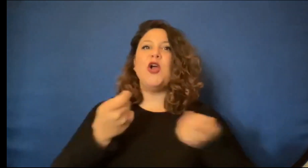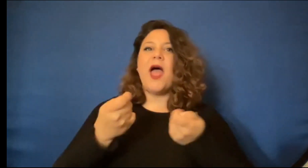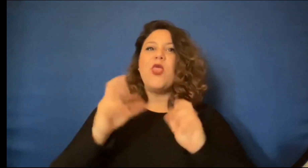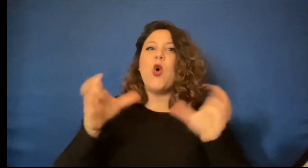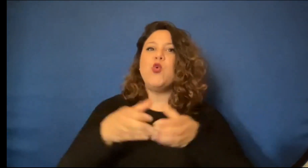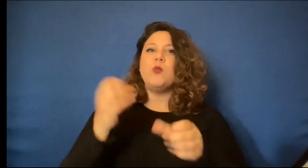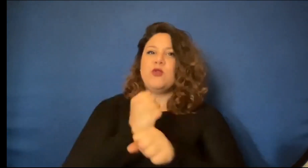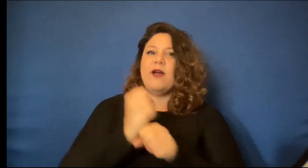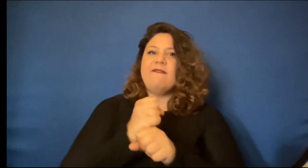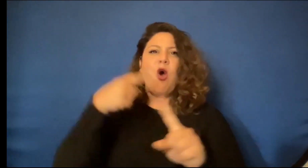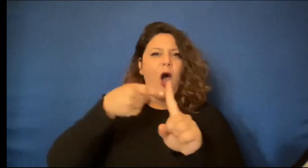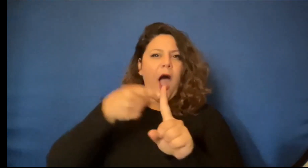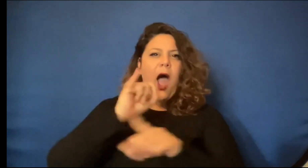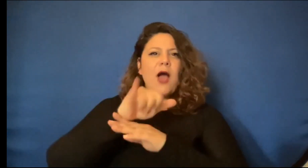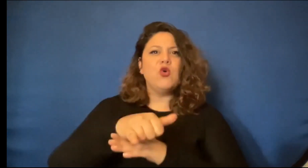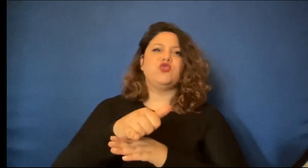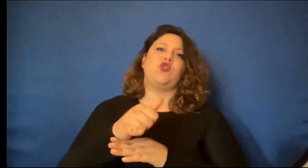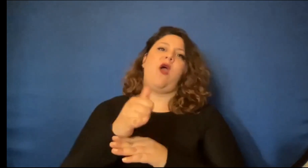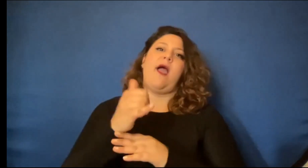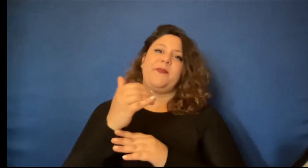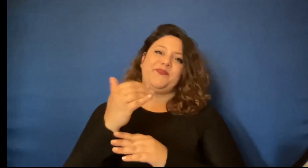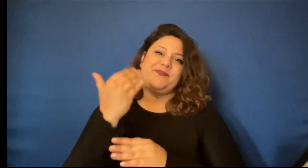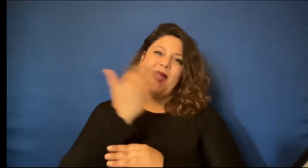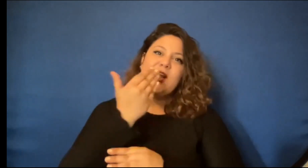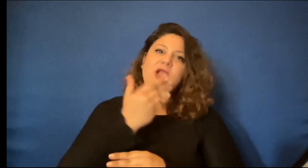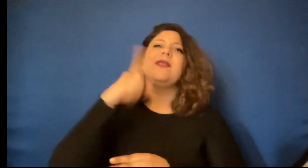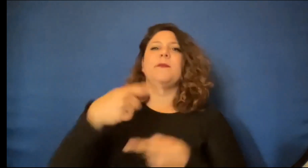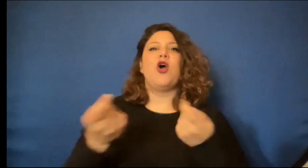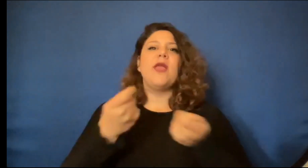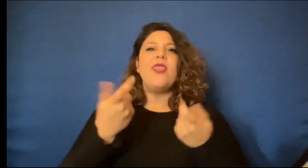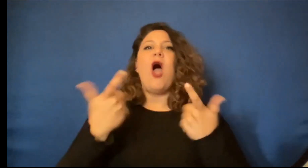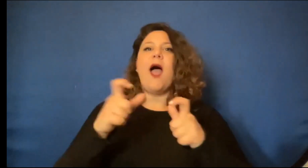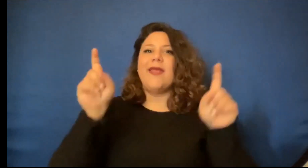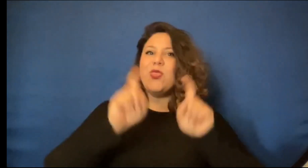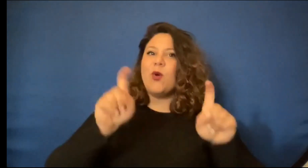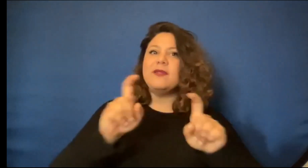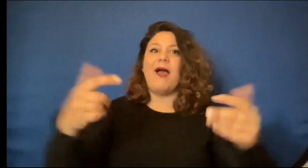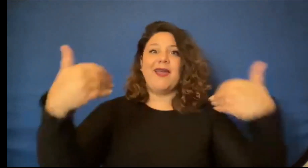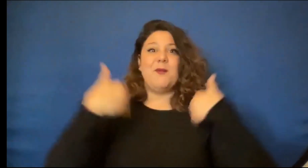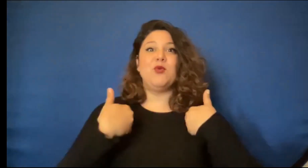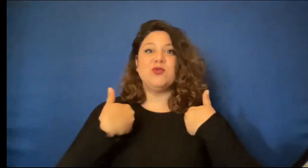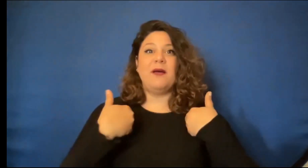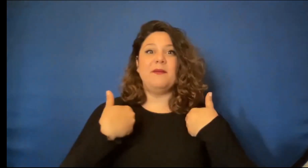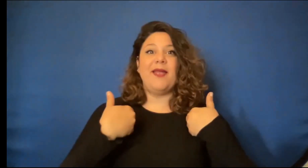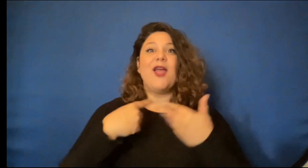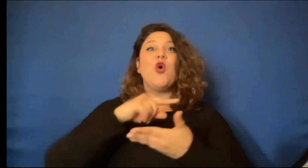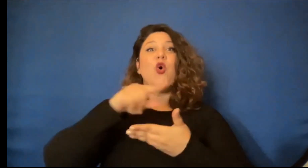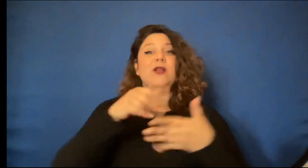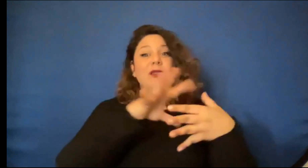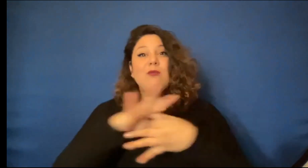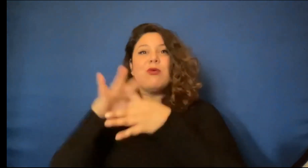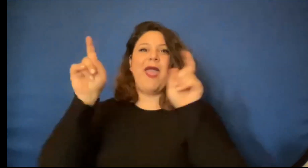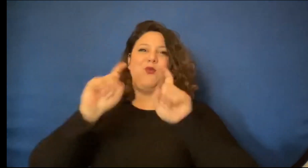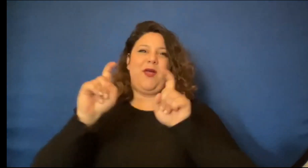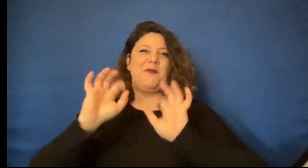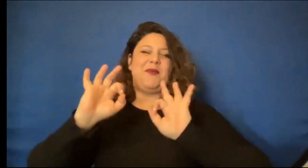Escolar, también de la COPIL, coordinador del área educativa, responsable del contrato con educación del acoso escolar,